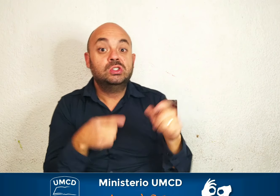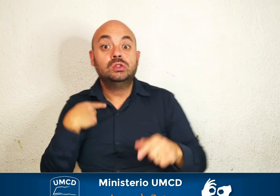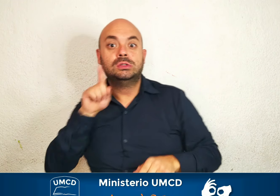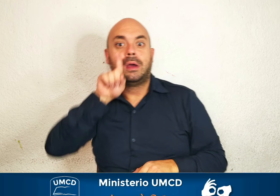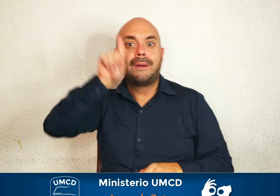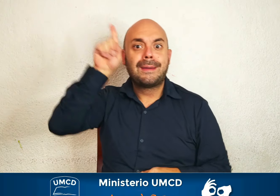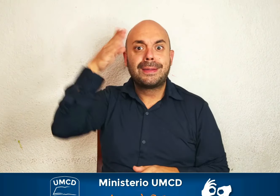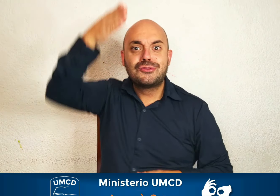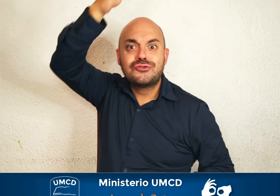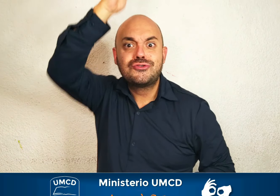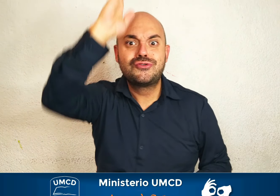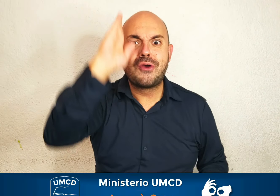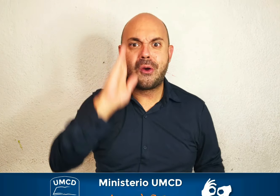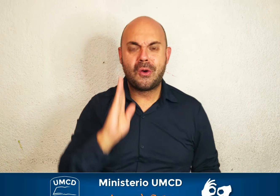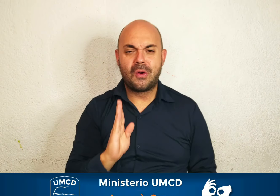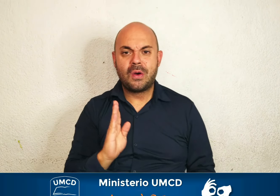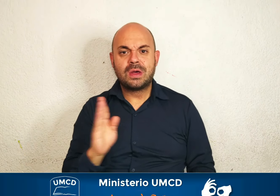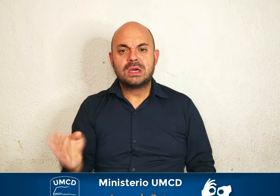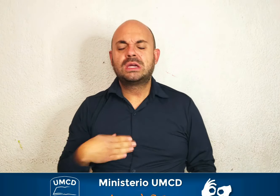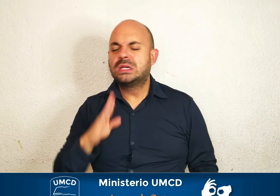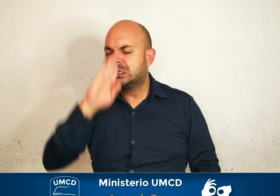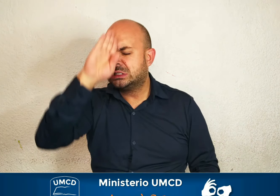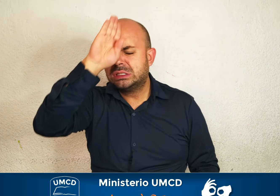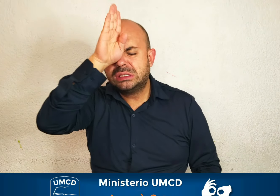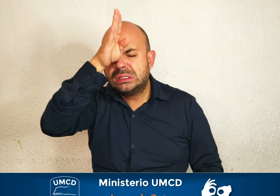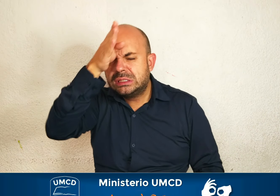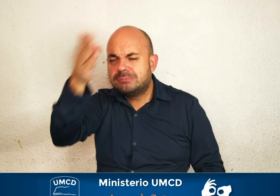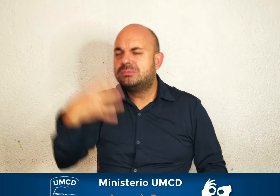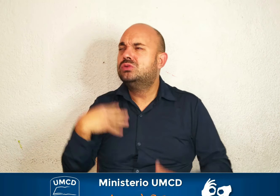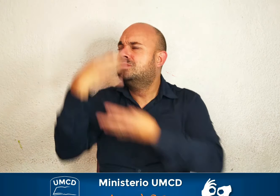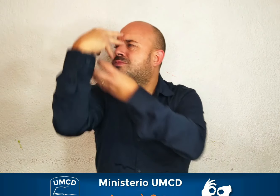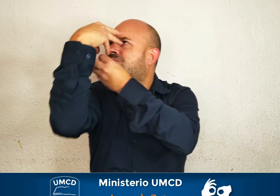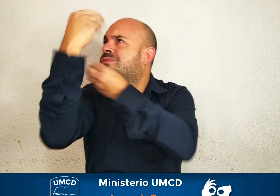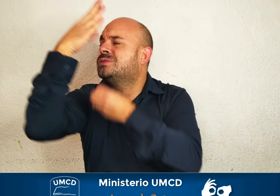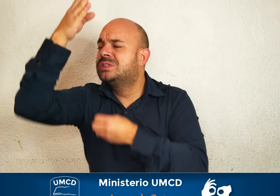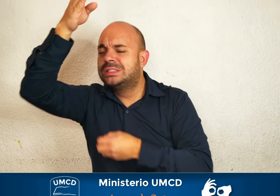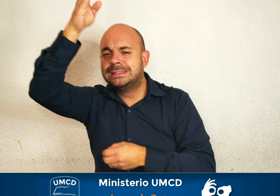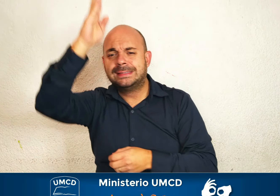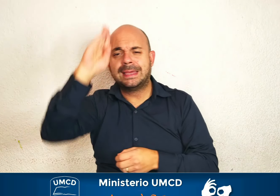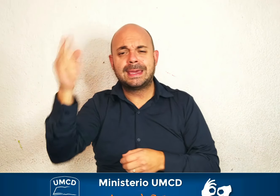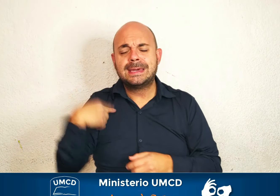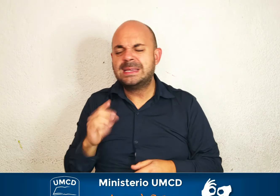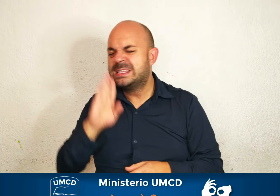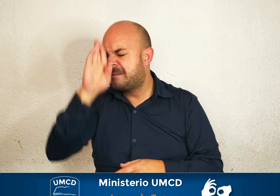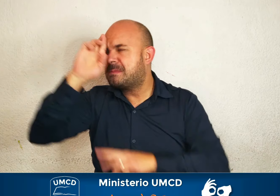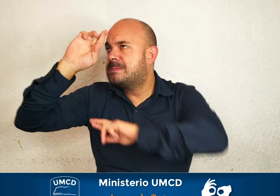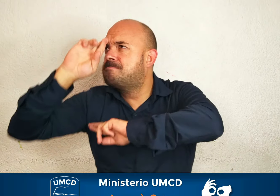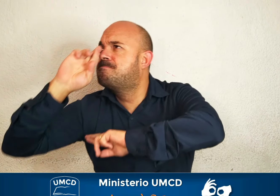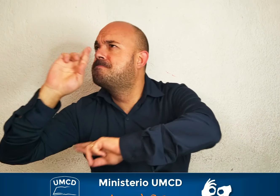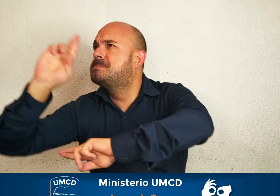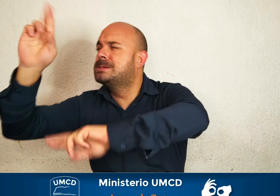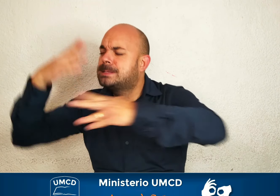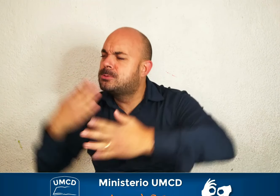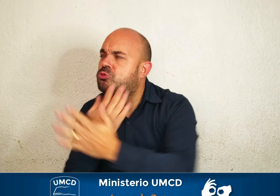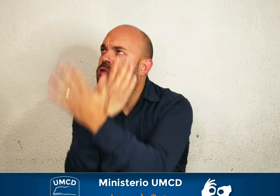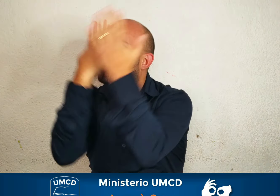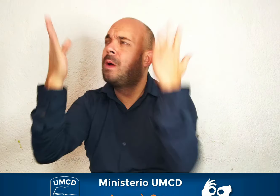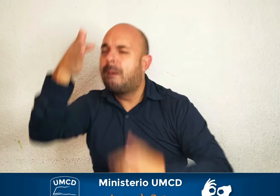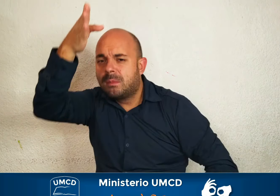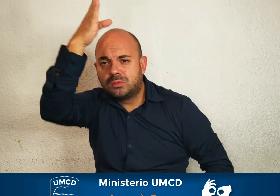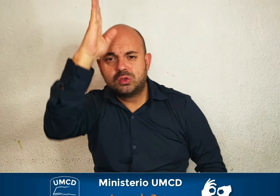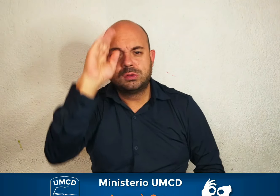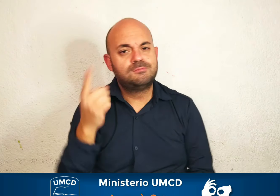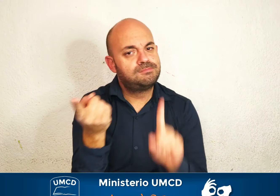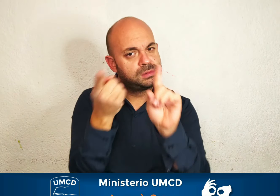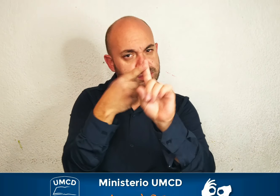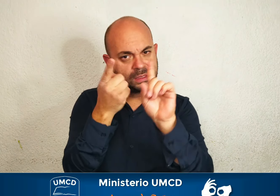en mi vida. Que yo debo vivir con el concepto de que solamente ante Él debo agradar. Eso es